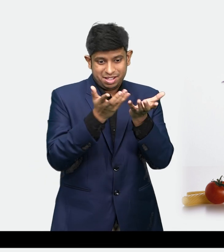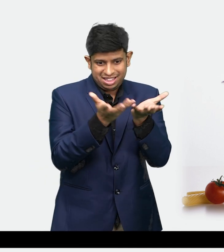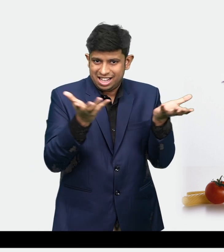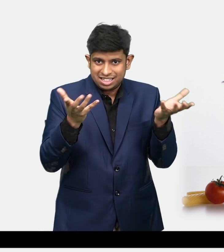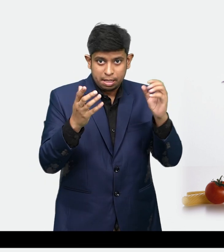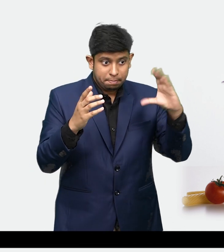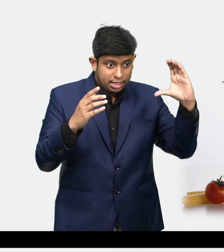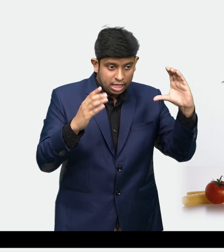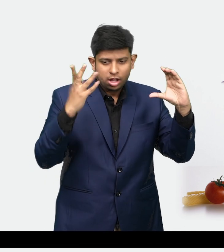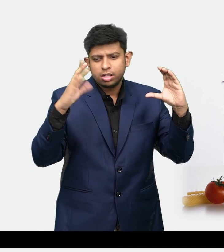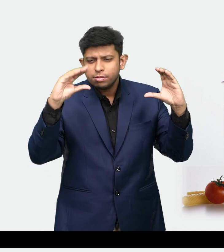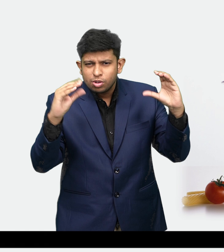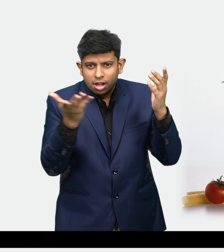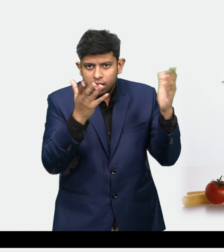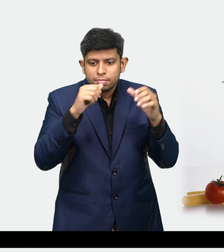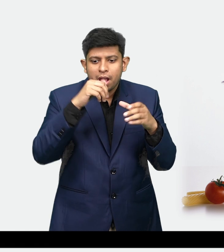ಸಾಪೇಕ್ಷ ಸಾಂದ್ರತೆ,